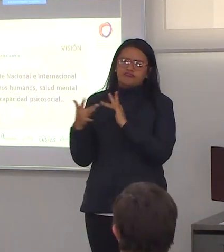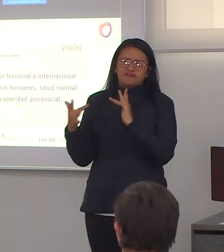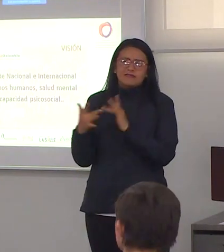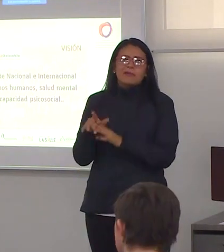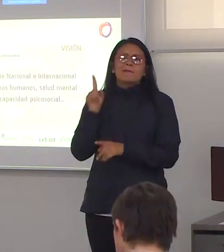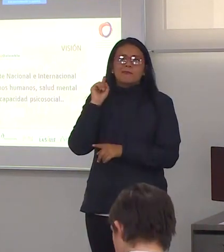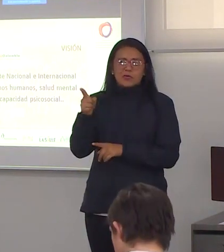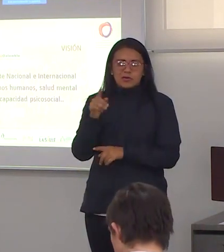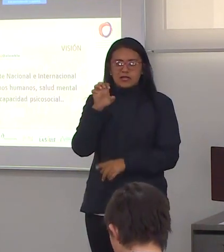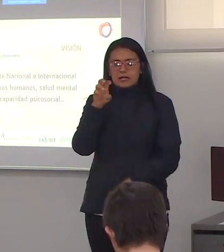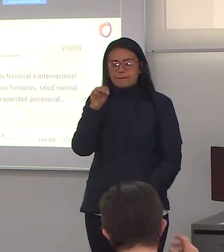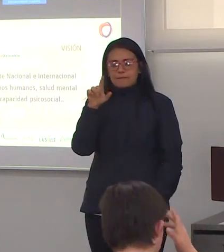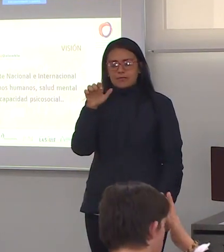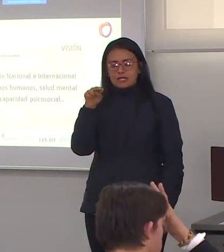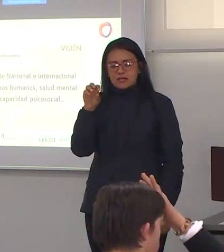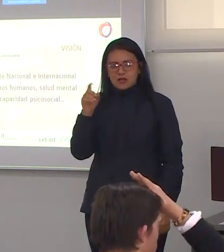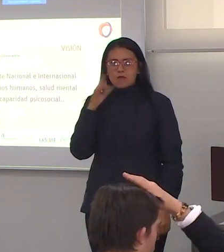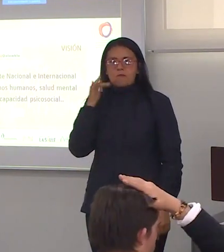por eso tenemos Emiliano aquí